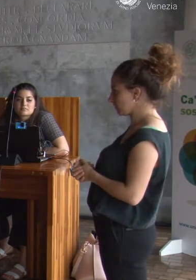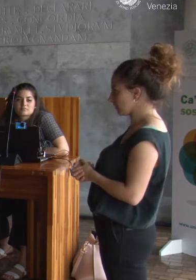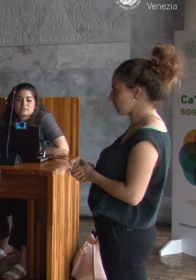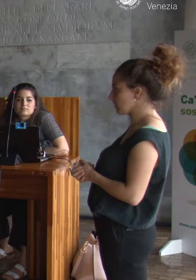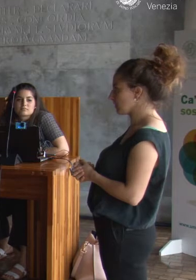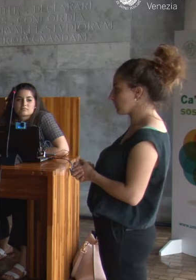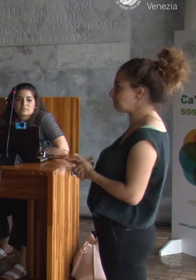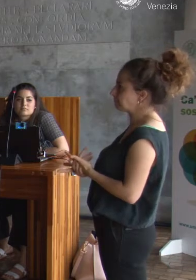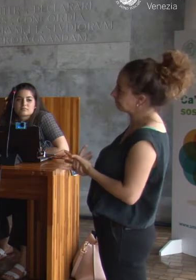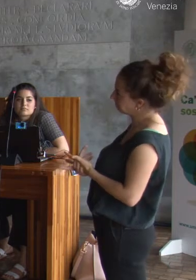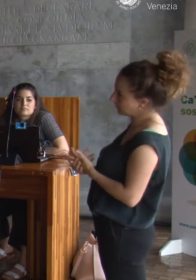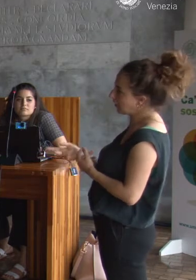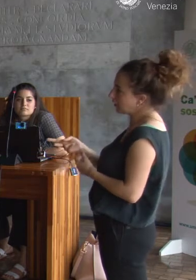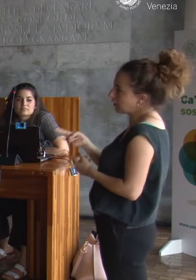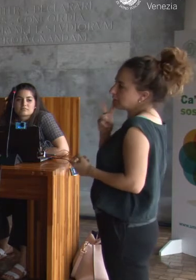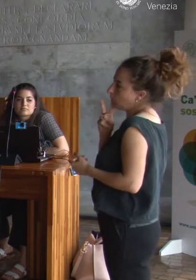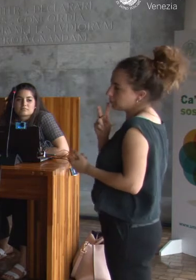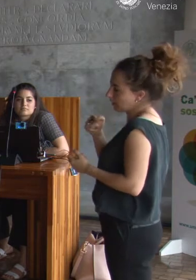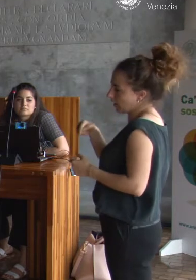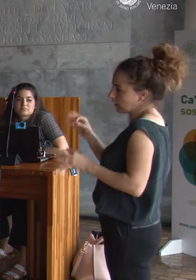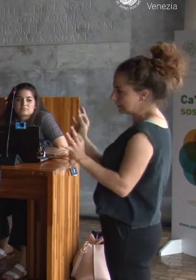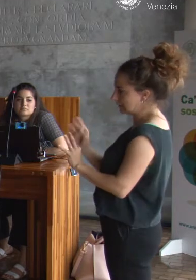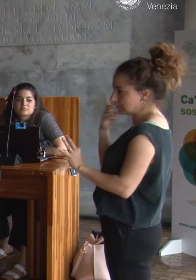dall'anno? Confesso di non aver ancora trovato la risposta.